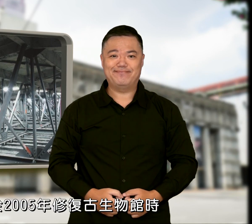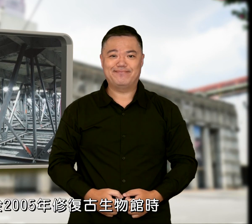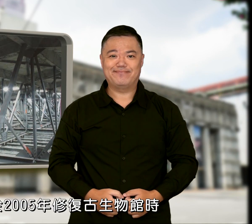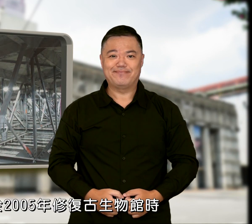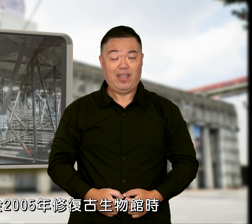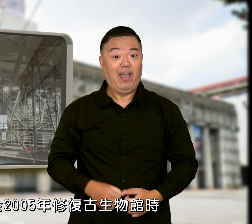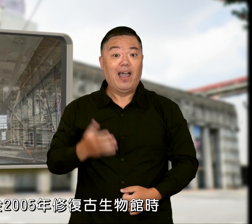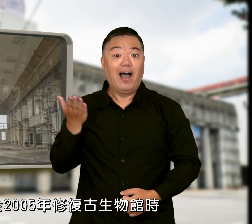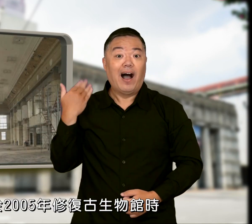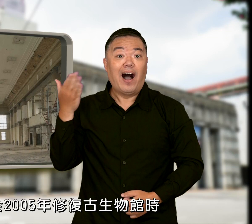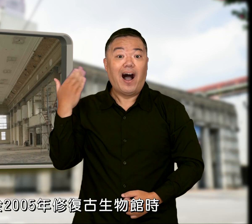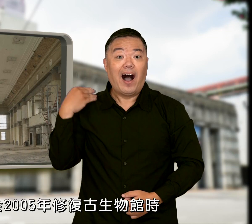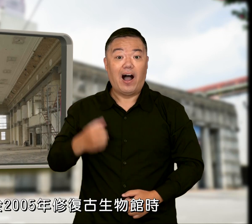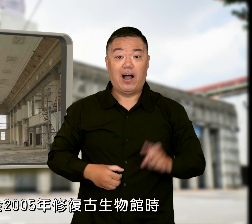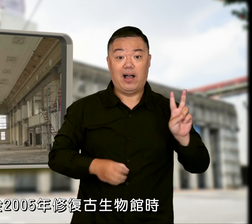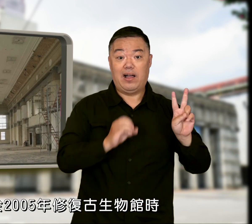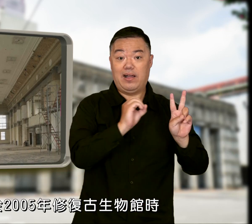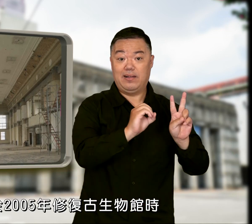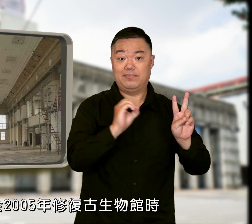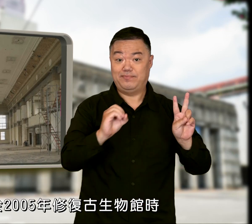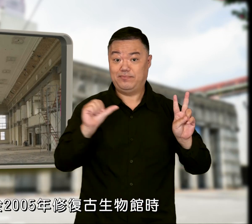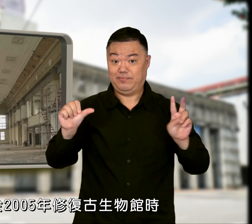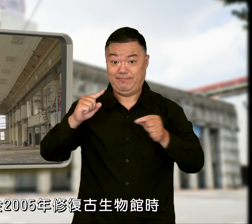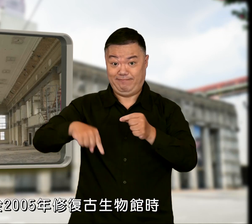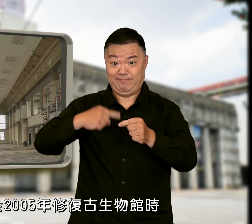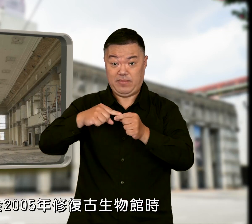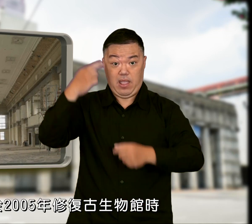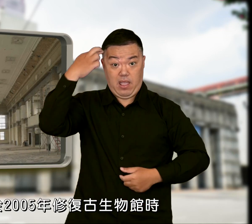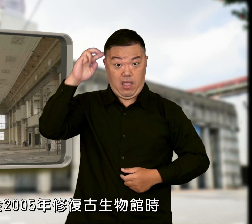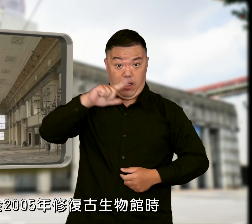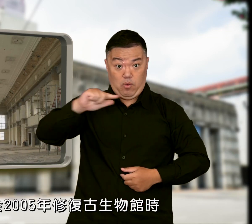台博馆于2005年修复古生物馆时，